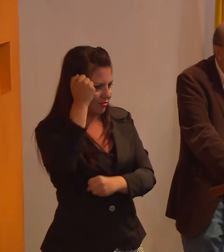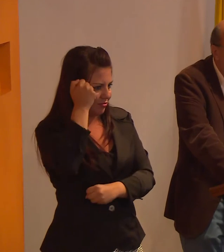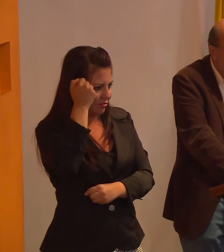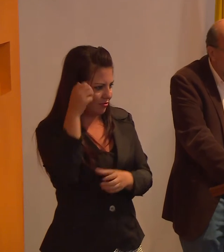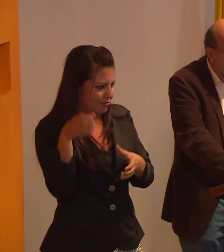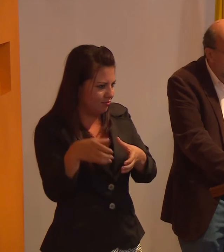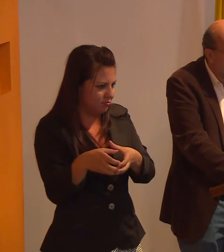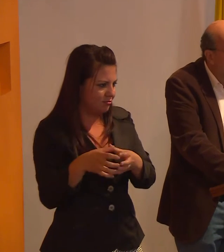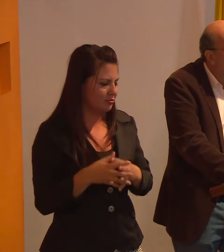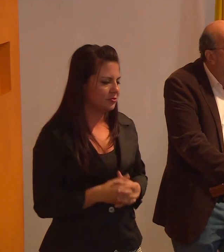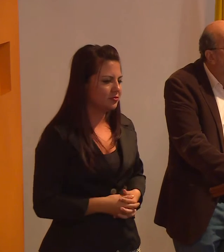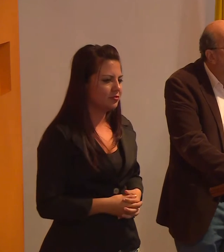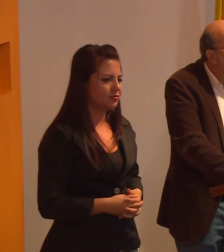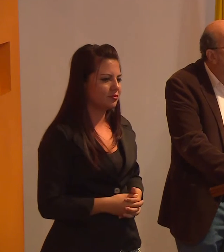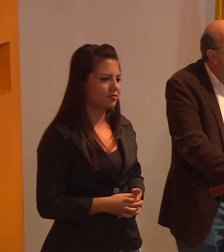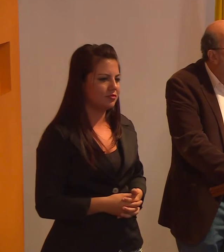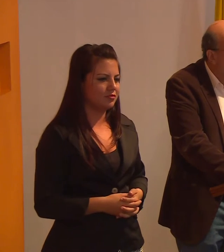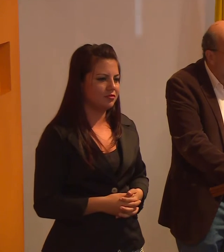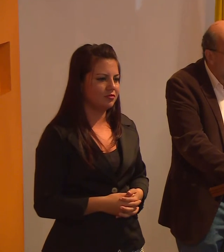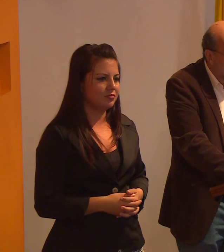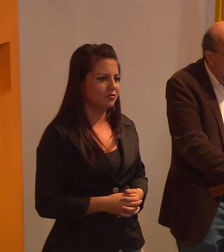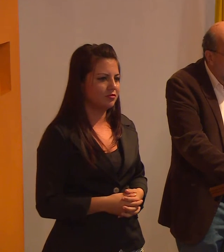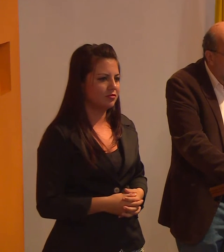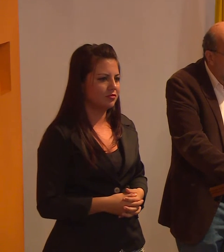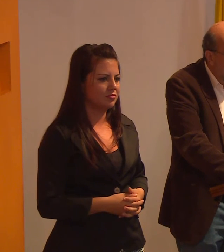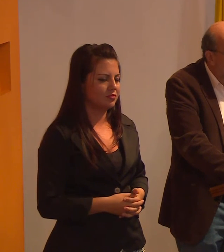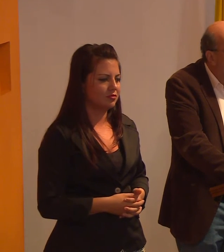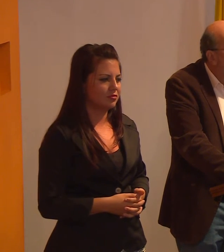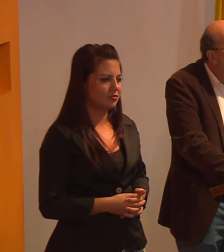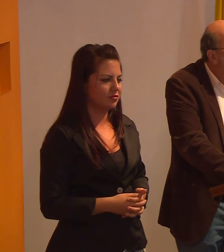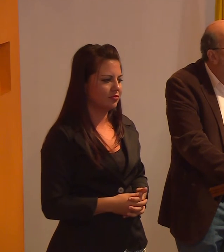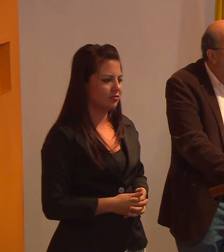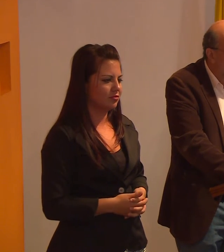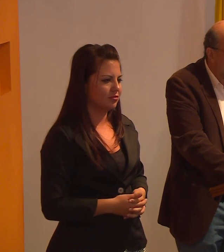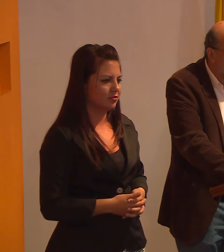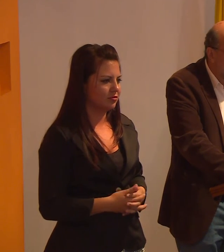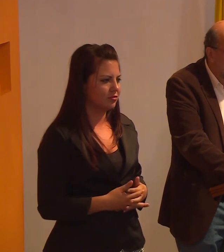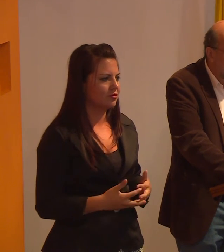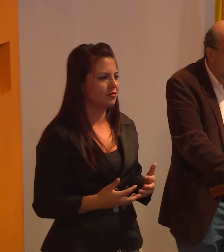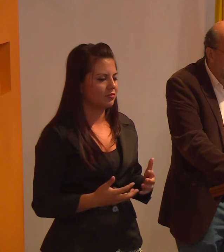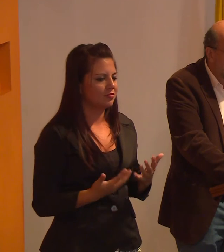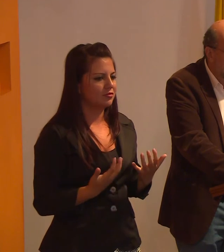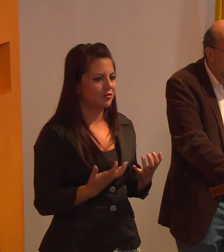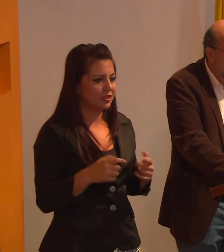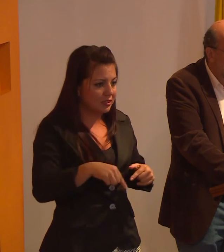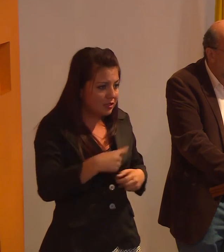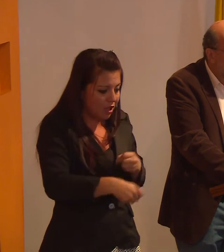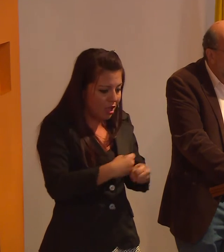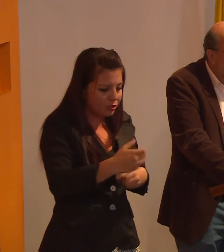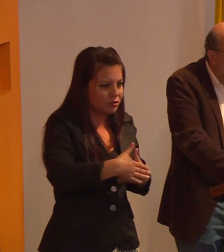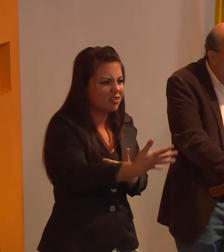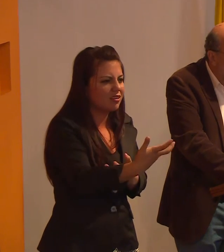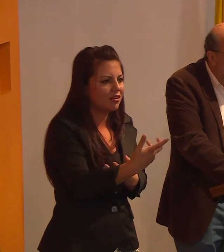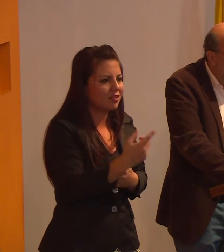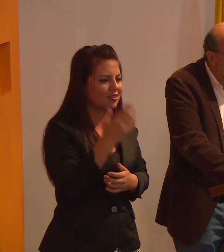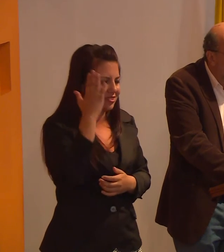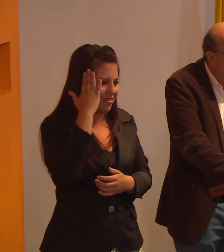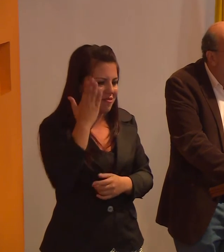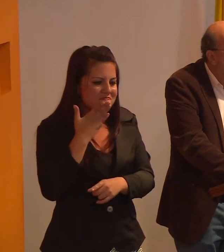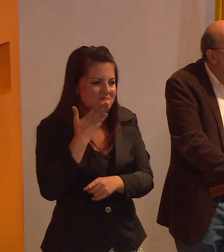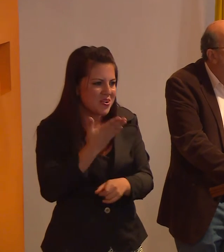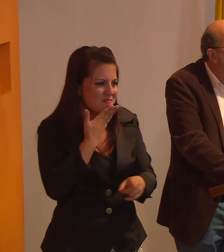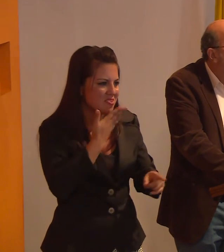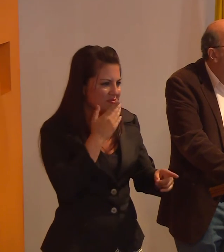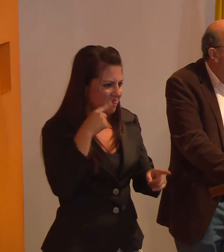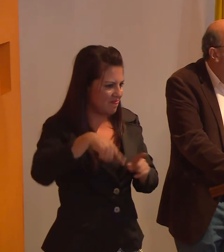Esperamos cubrir para el presente año más de 15 comisiones de estudio, conceder